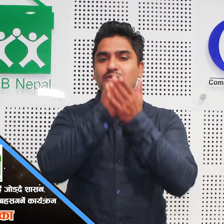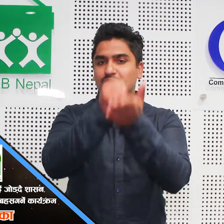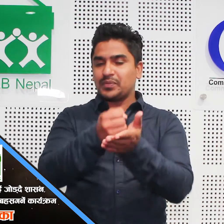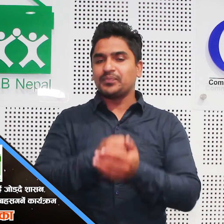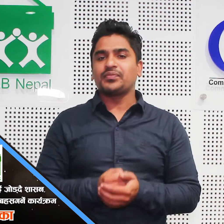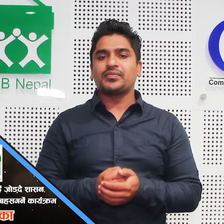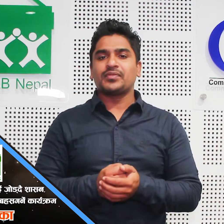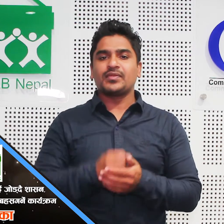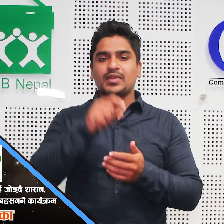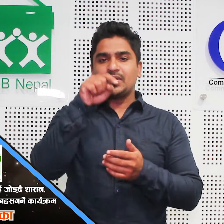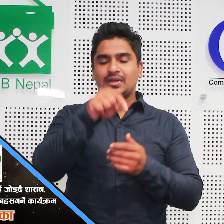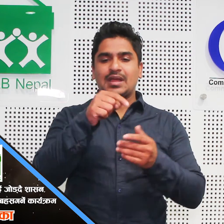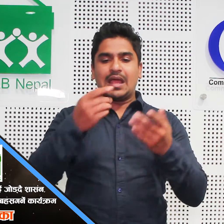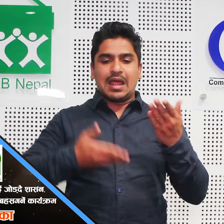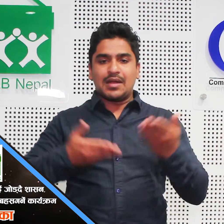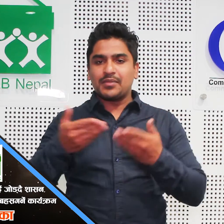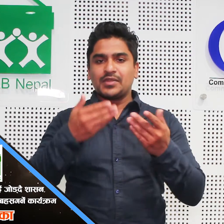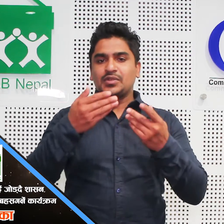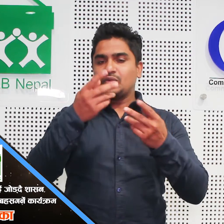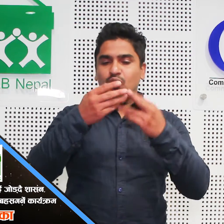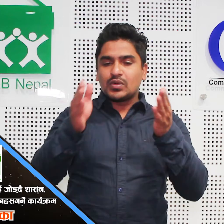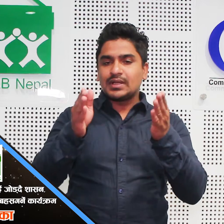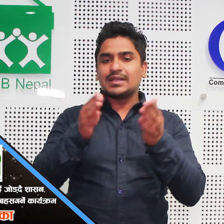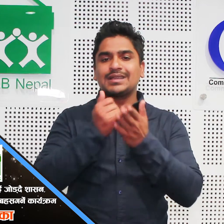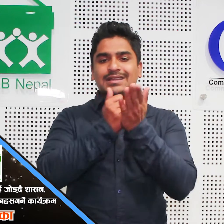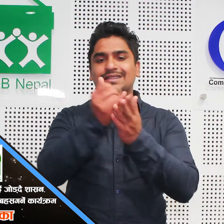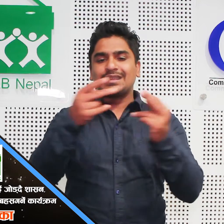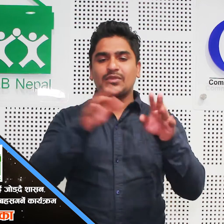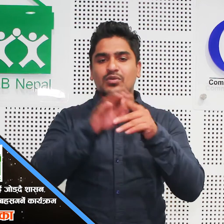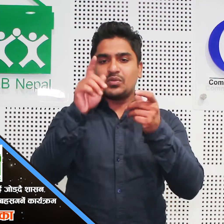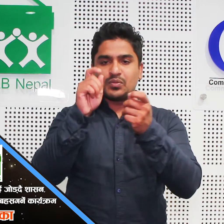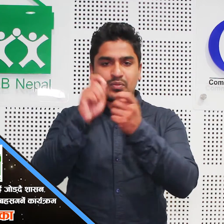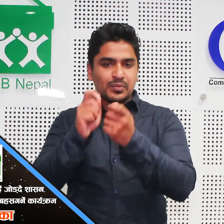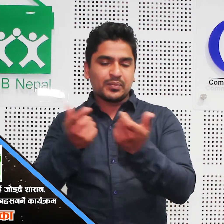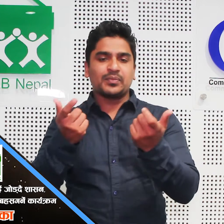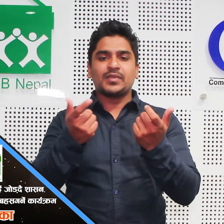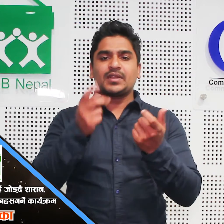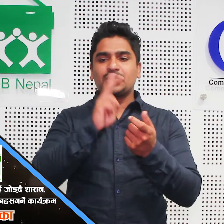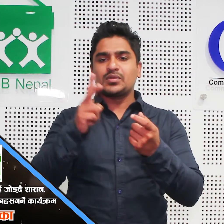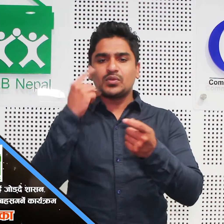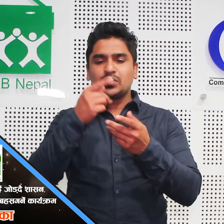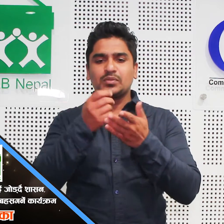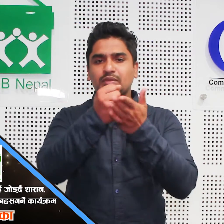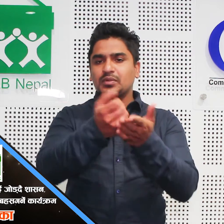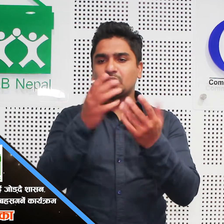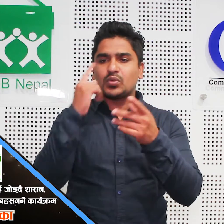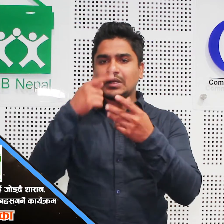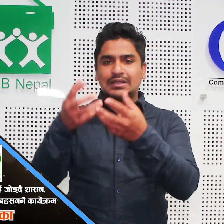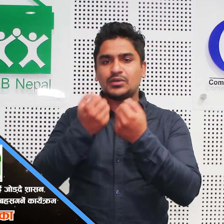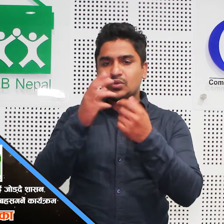हाट बजारहरू खोल्ने, मलाई कृषि सामानहरू सहयोग गर्ने नगरपालिकाले सहयोग गरिदिएकोमा कोही दिइसक्नु भयो, कोही अझ